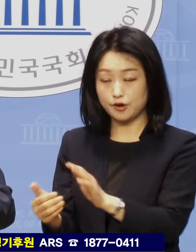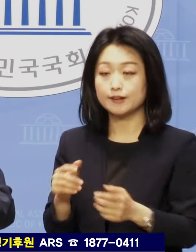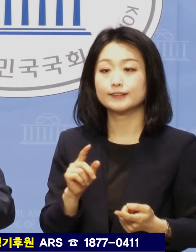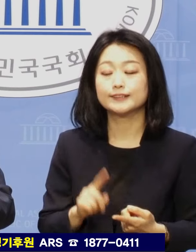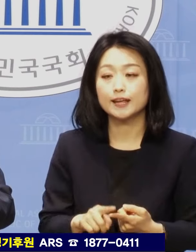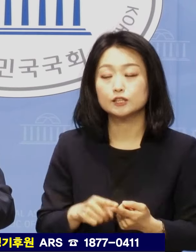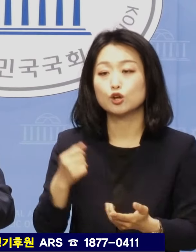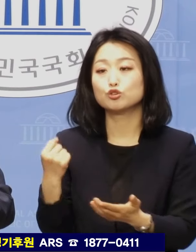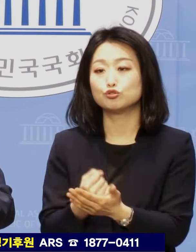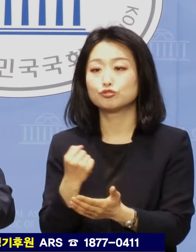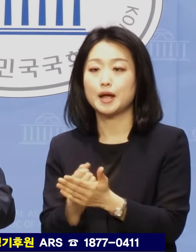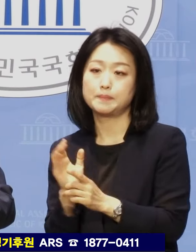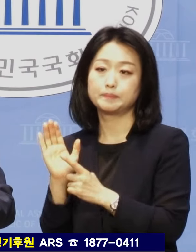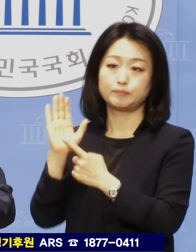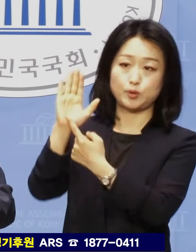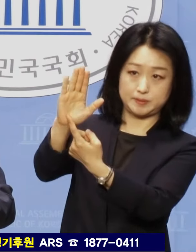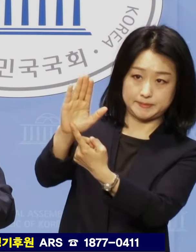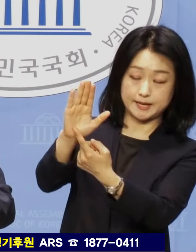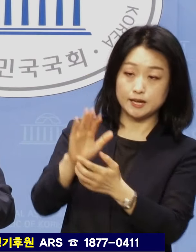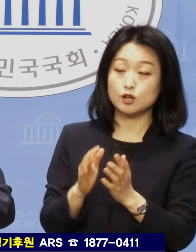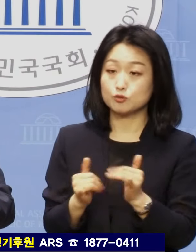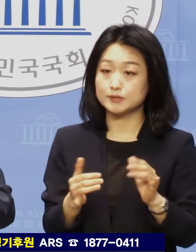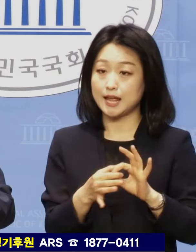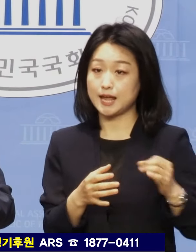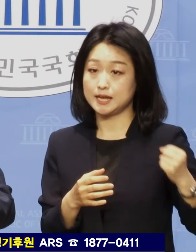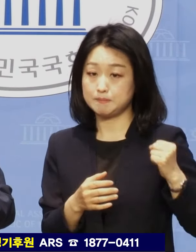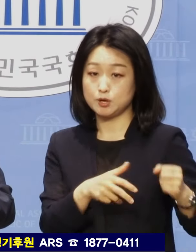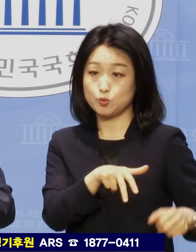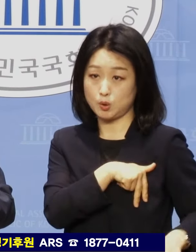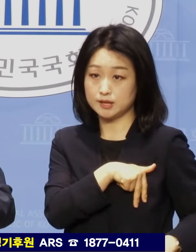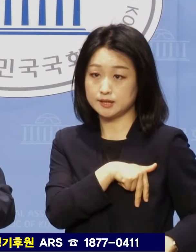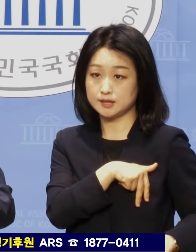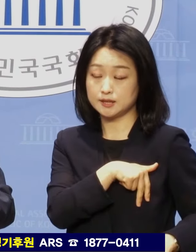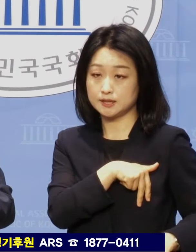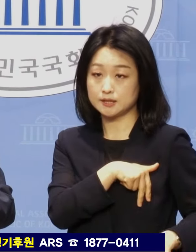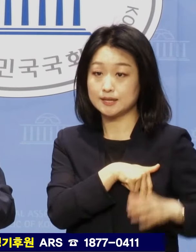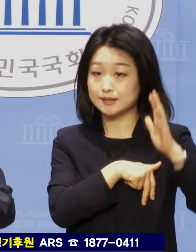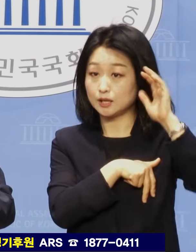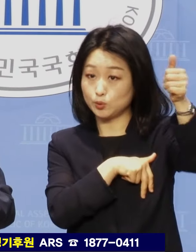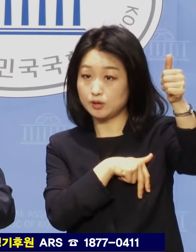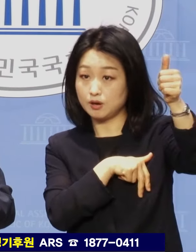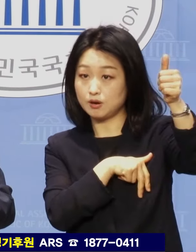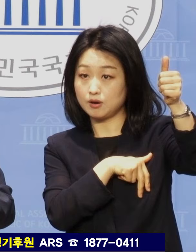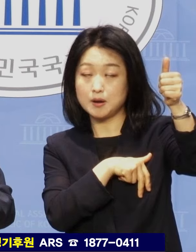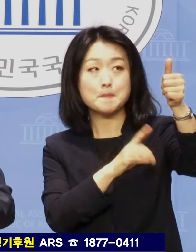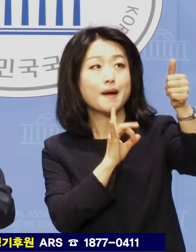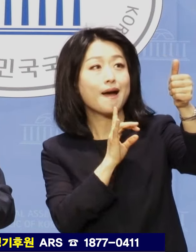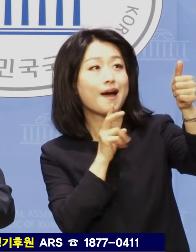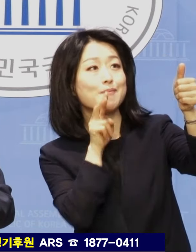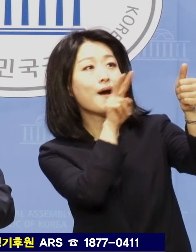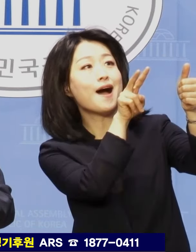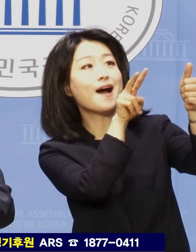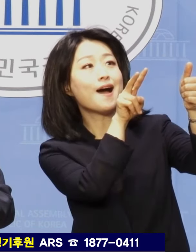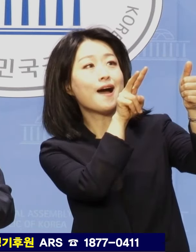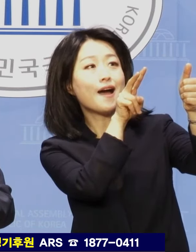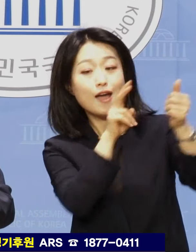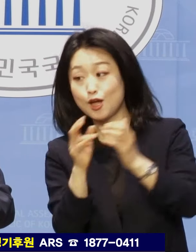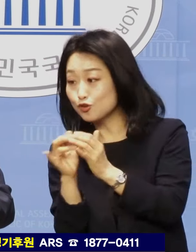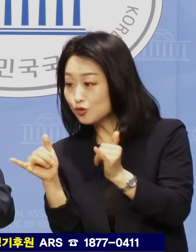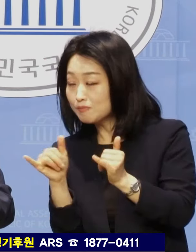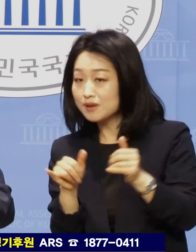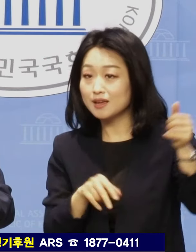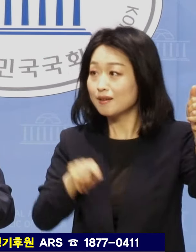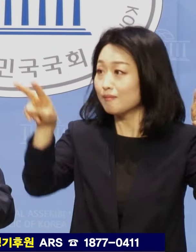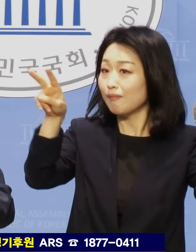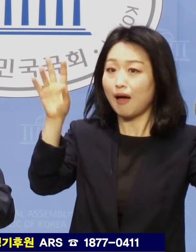심히 유감을 표합니다 국민의 힘 의원들의 용산 대통령만 바라보고 국민들의 요구를